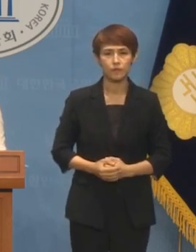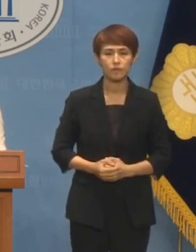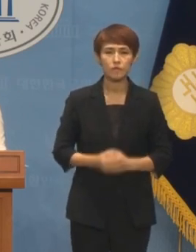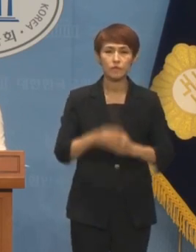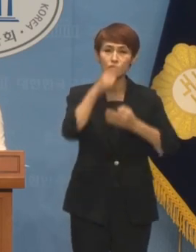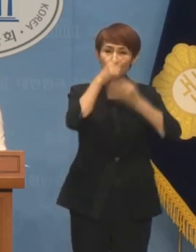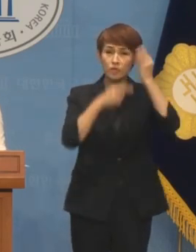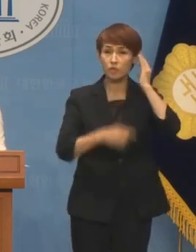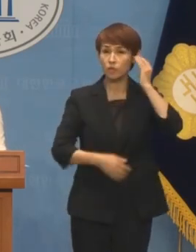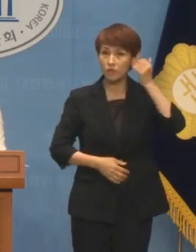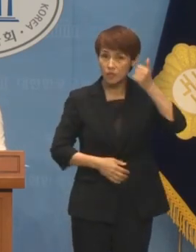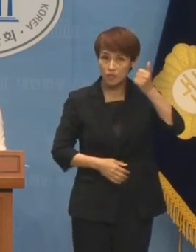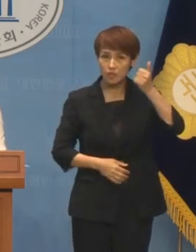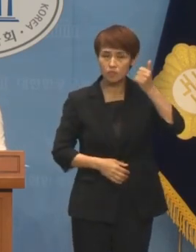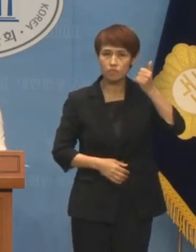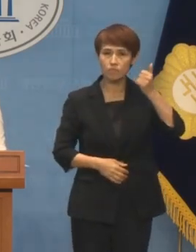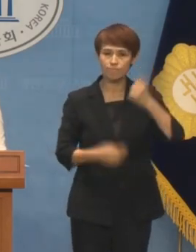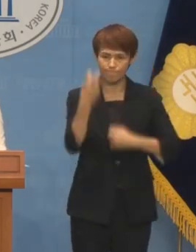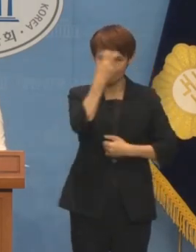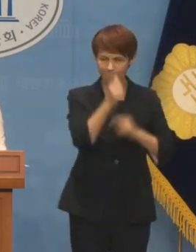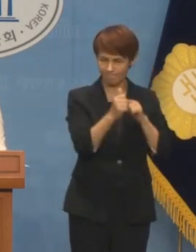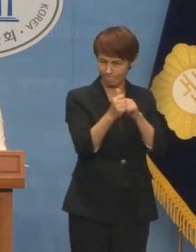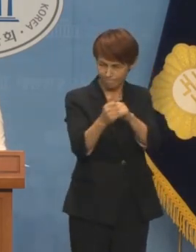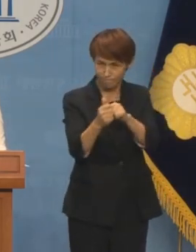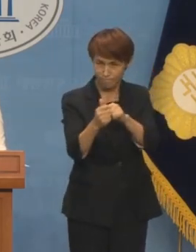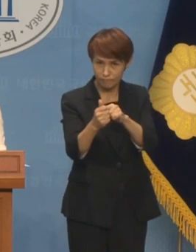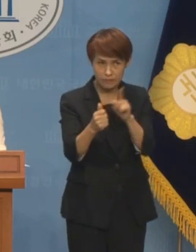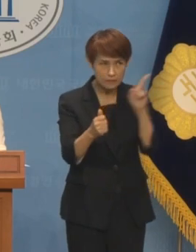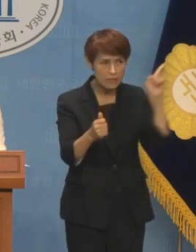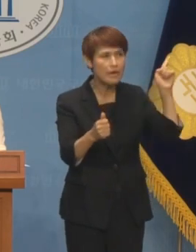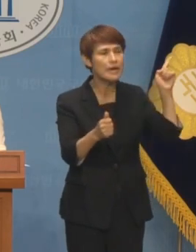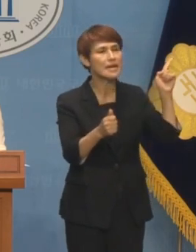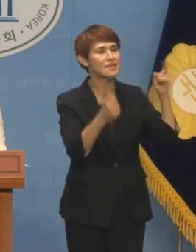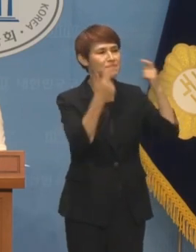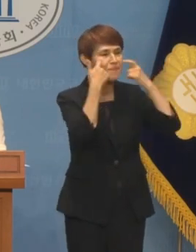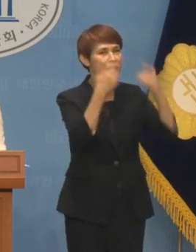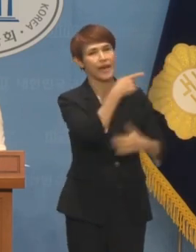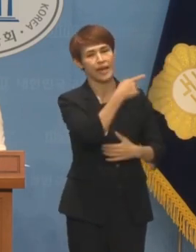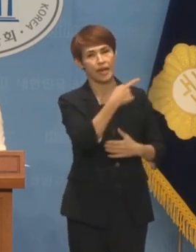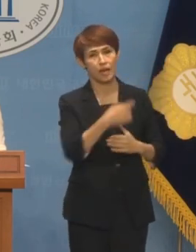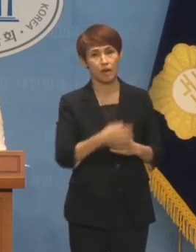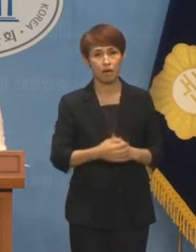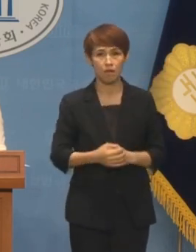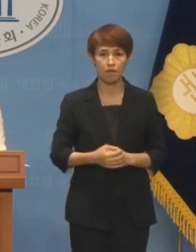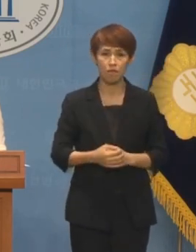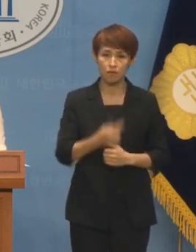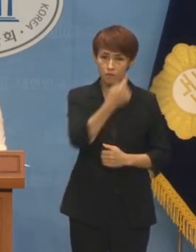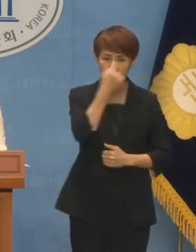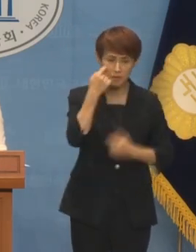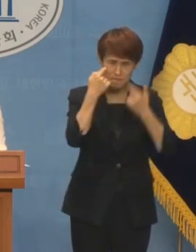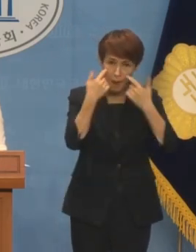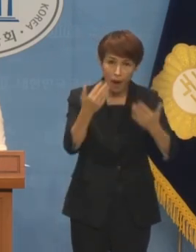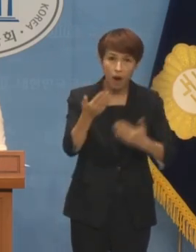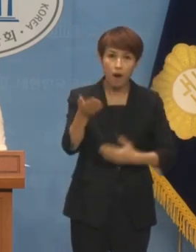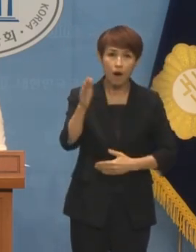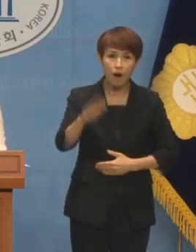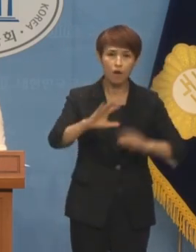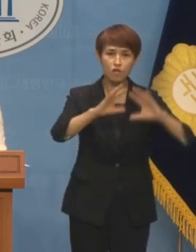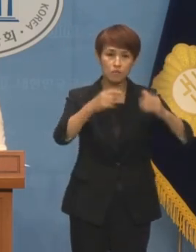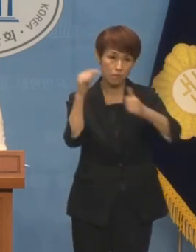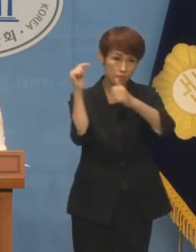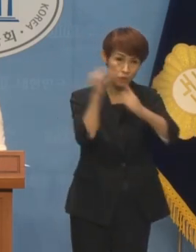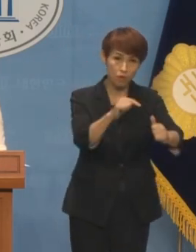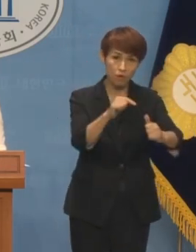윤석열 대통령이 수사 외압의 몸통임이 드러났습니다. 이런 빼박 증거에도 국민의